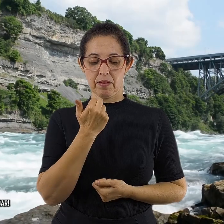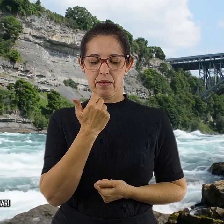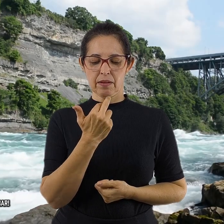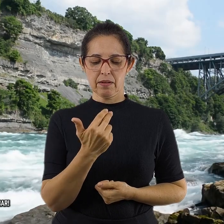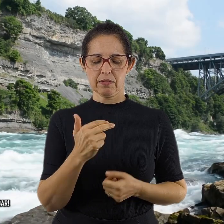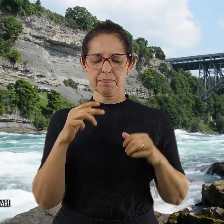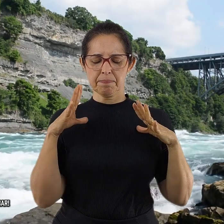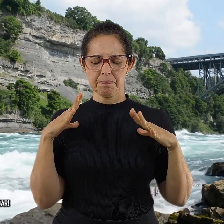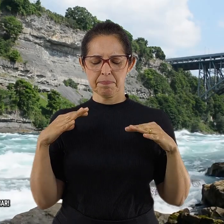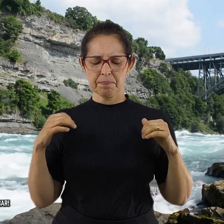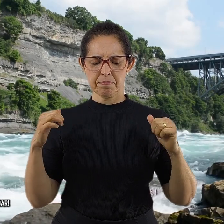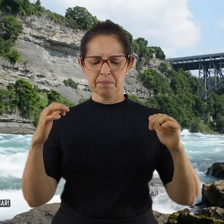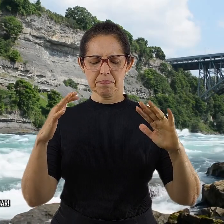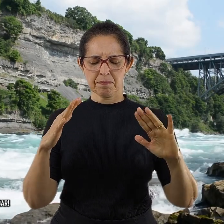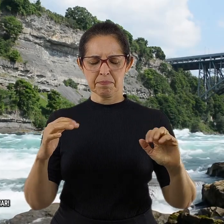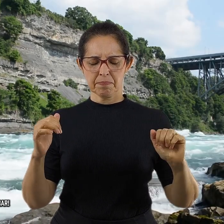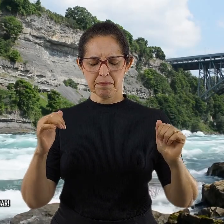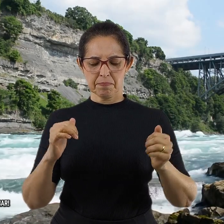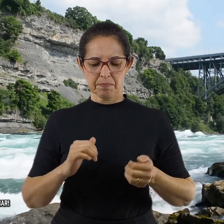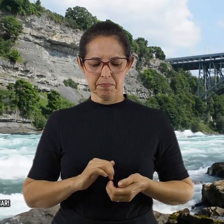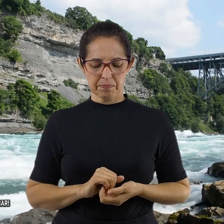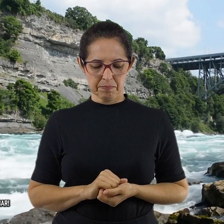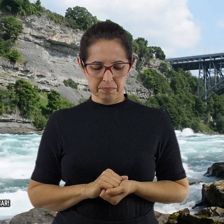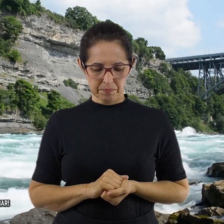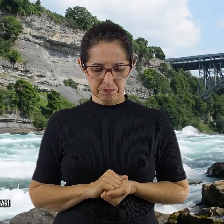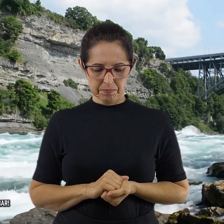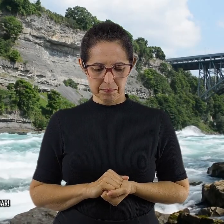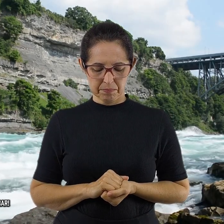Deredo kononoste.